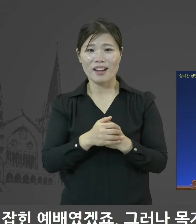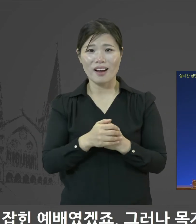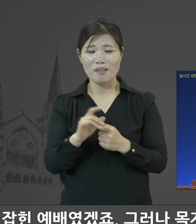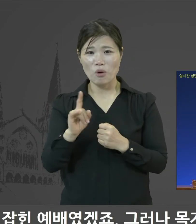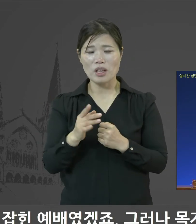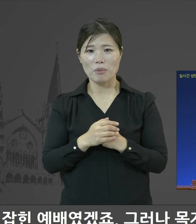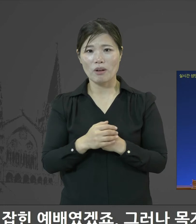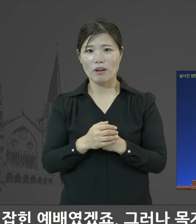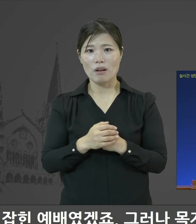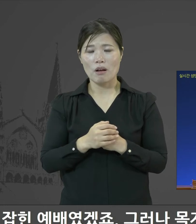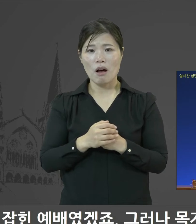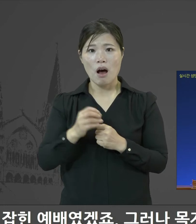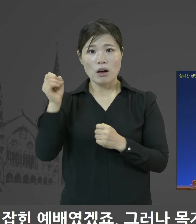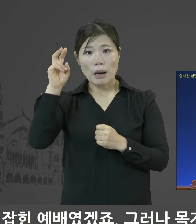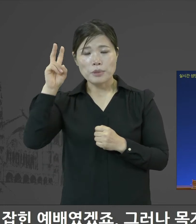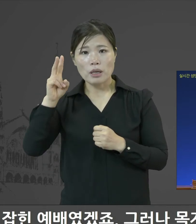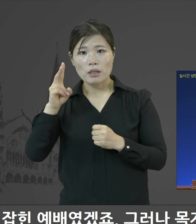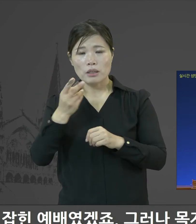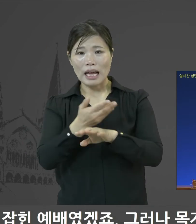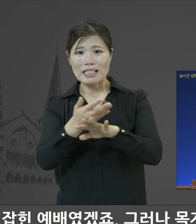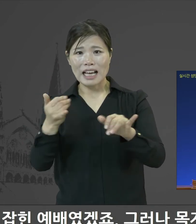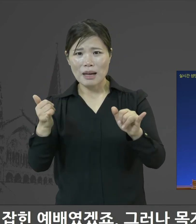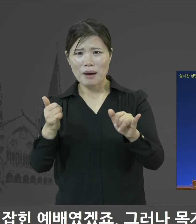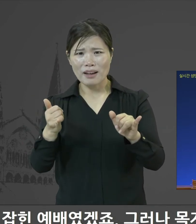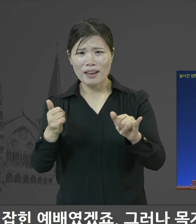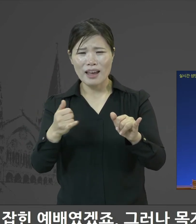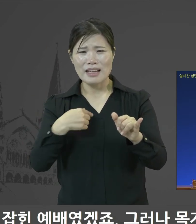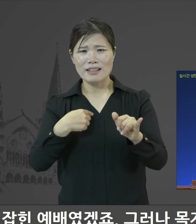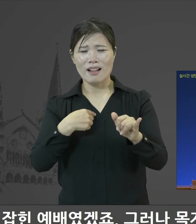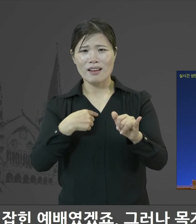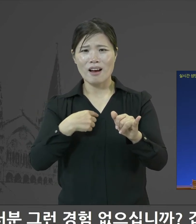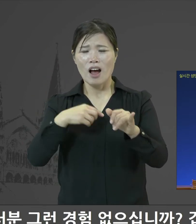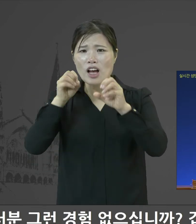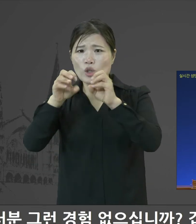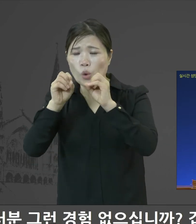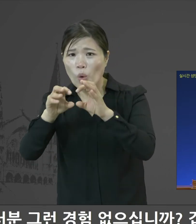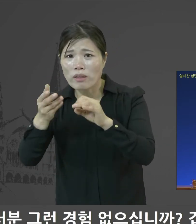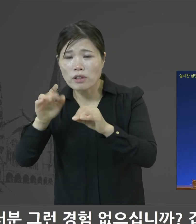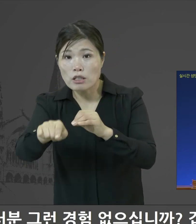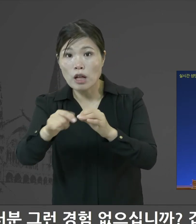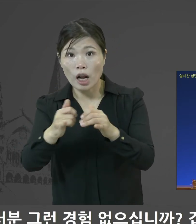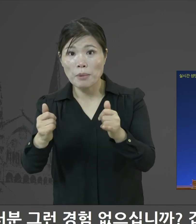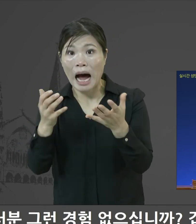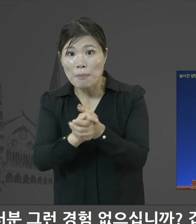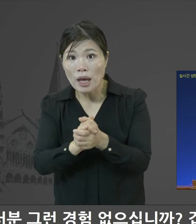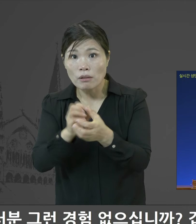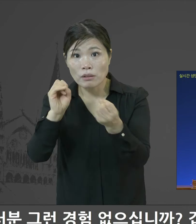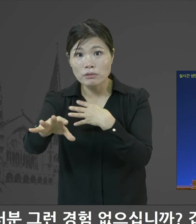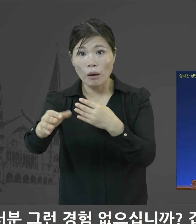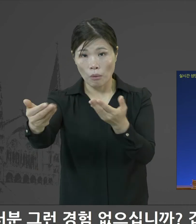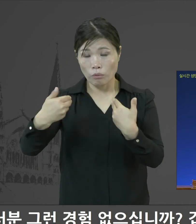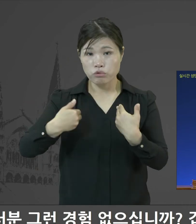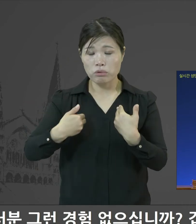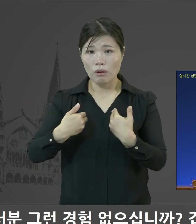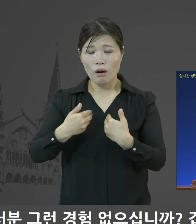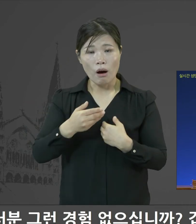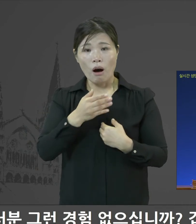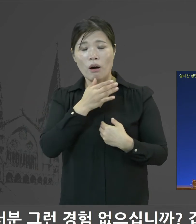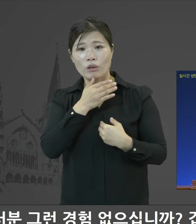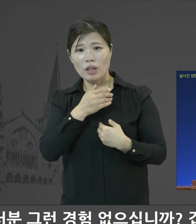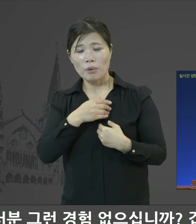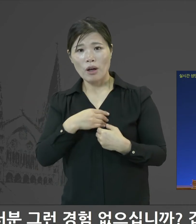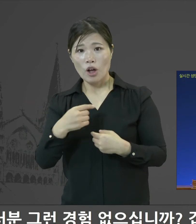이 어떤 사람에게 전도를 했는데, 어릴 때입니다. 전도를 했는데 그 사람이 은혜 받았어요. 그러더니 기도해달래요. 하나님 말씀